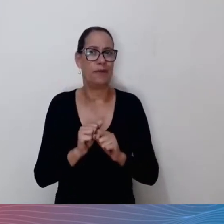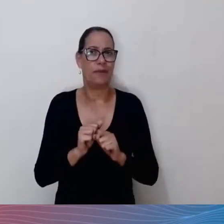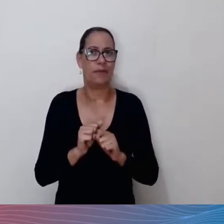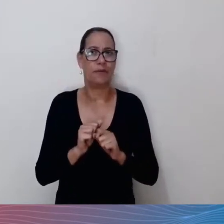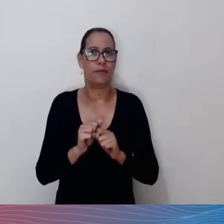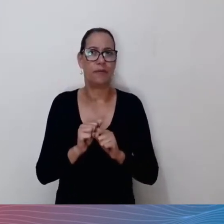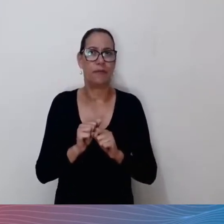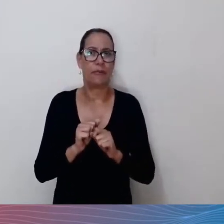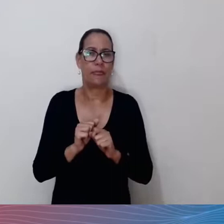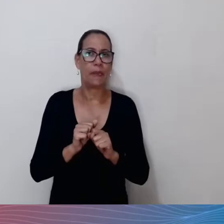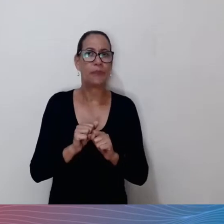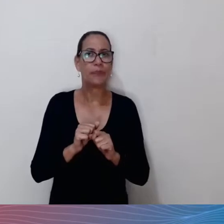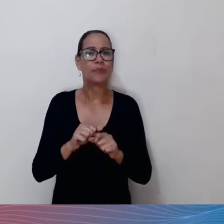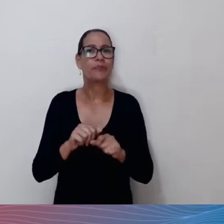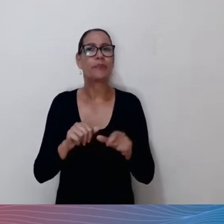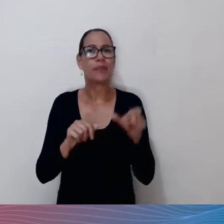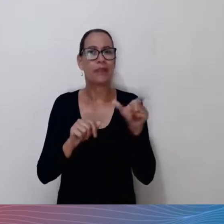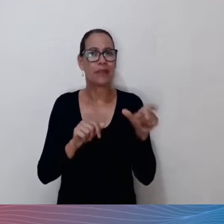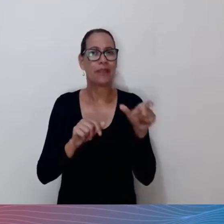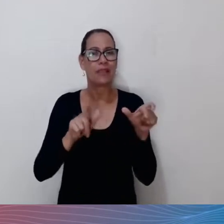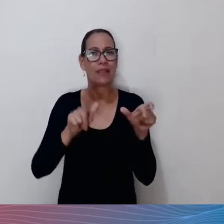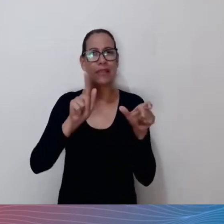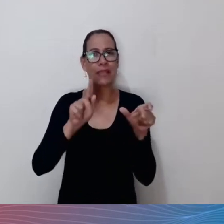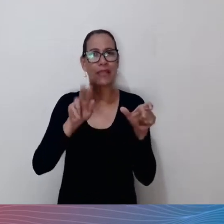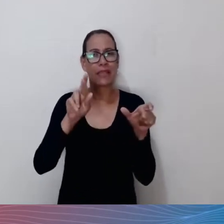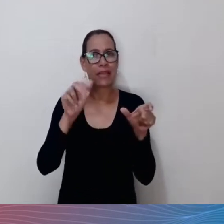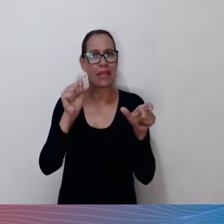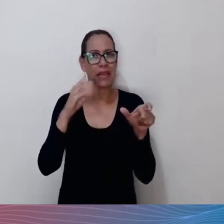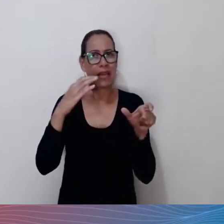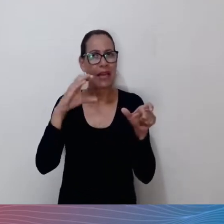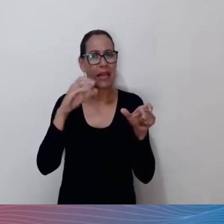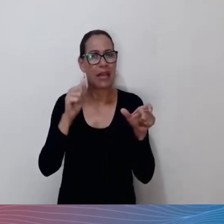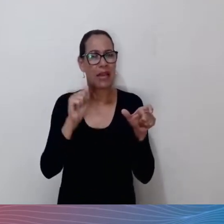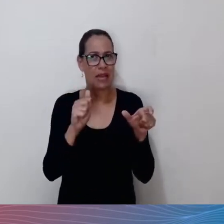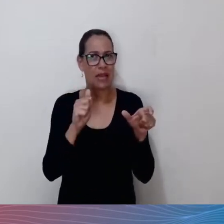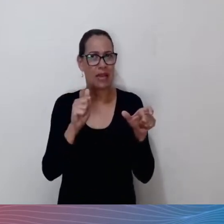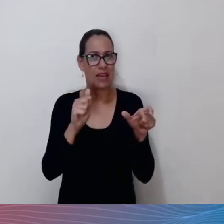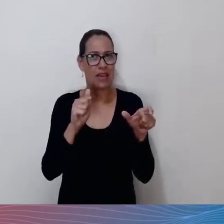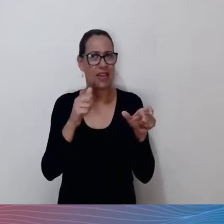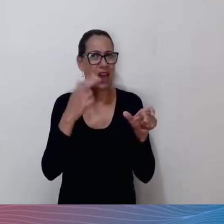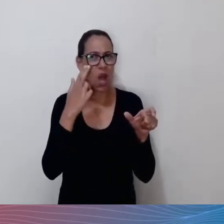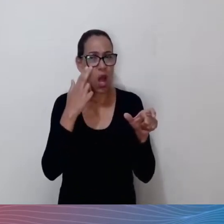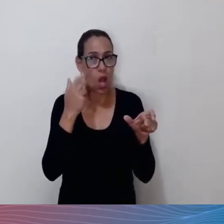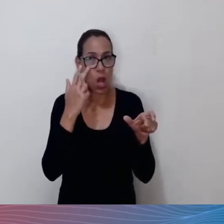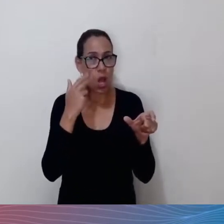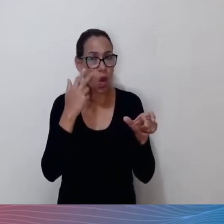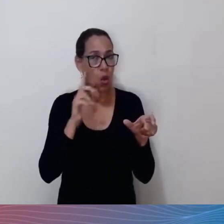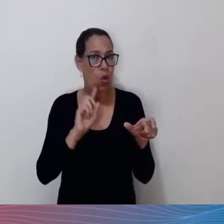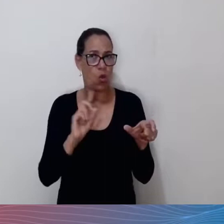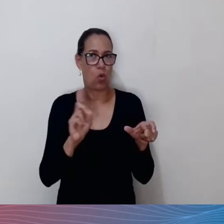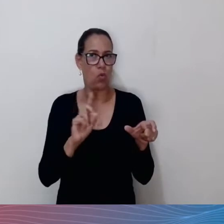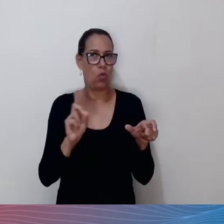receber de uma forma muito comum, um entendimento muito superficial.